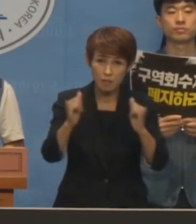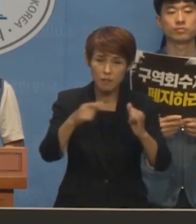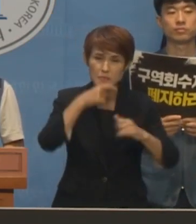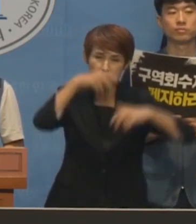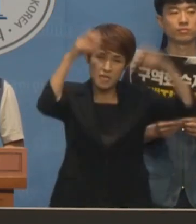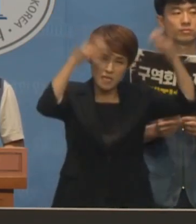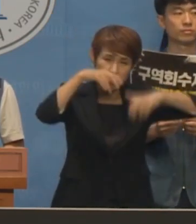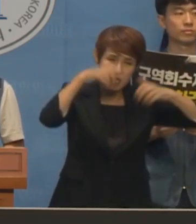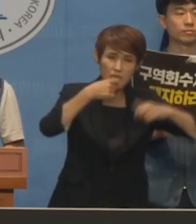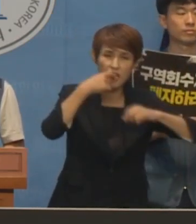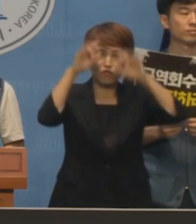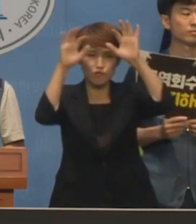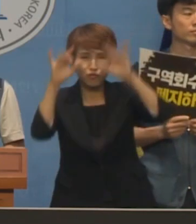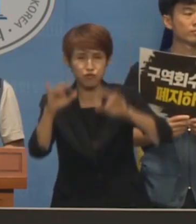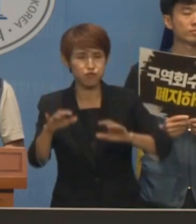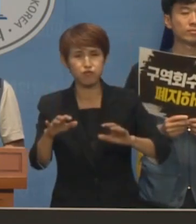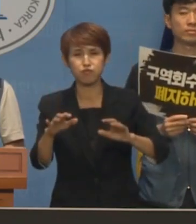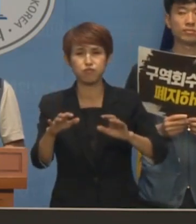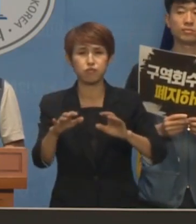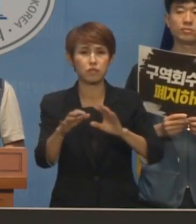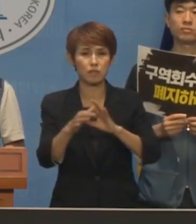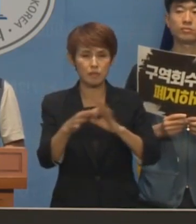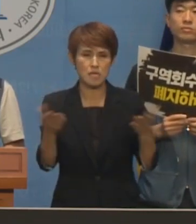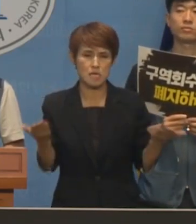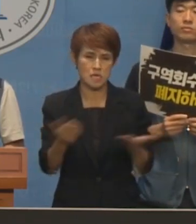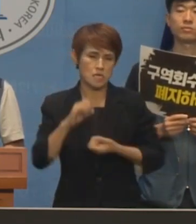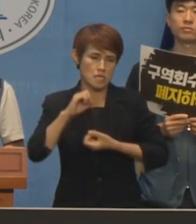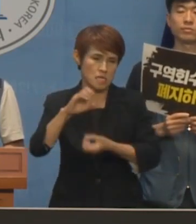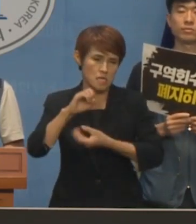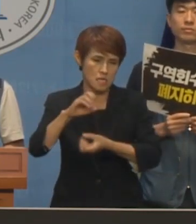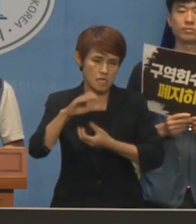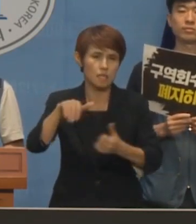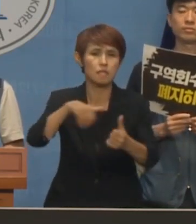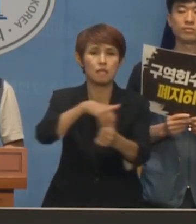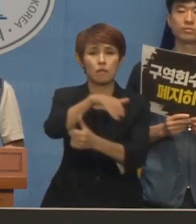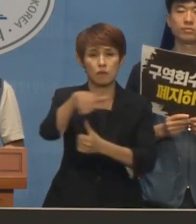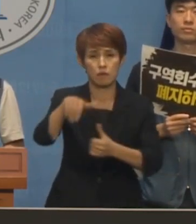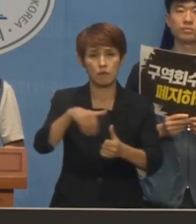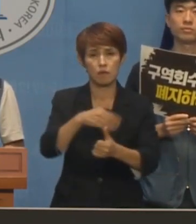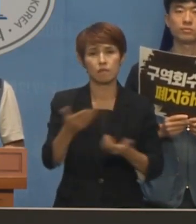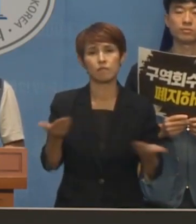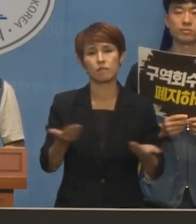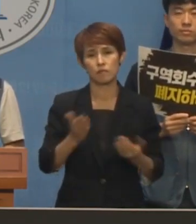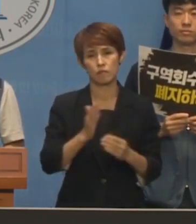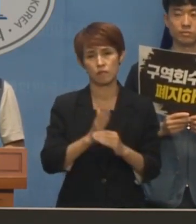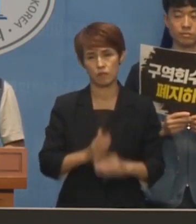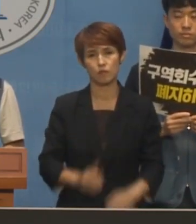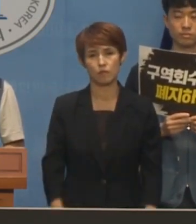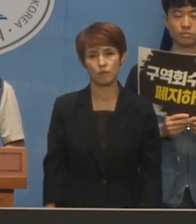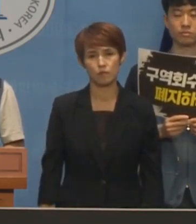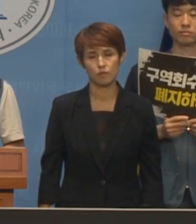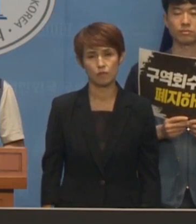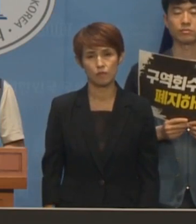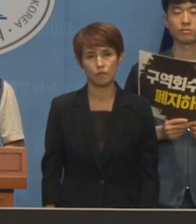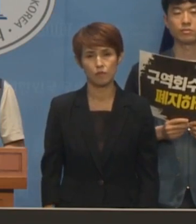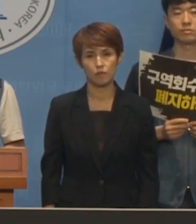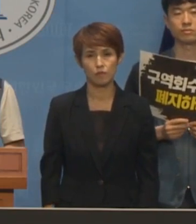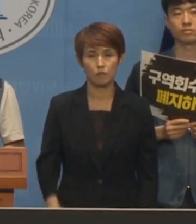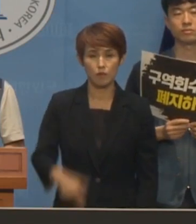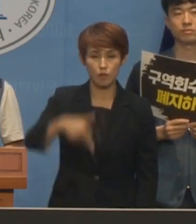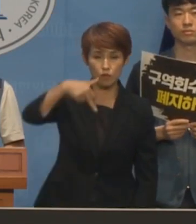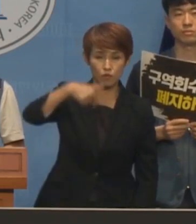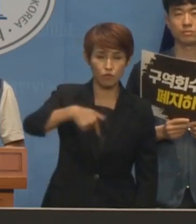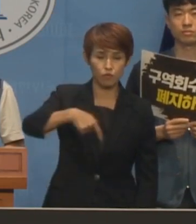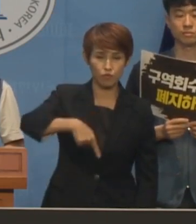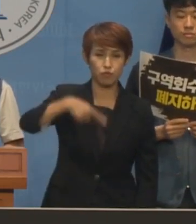오나 끊임없이 일해야만 하는 열악한 환경 속에서 일하고 있습니다 특히 쿠팡과